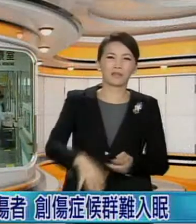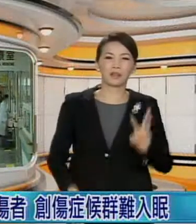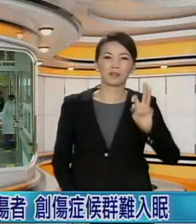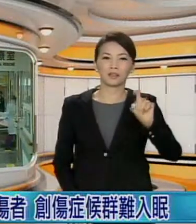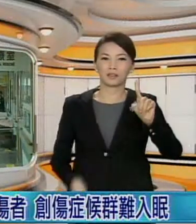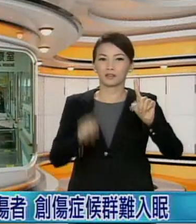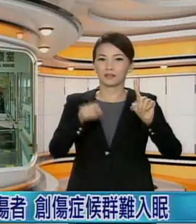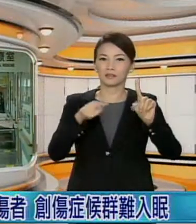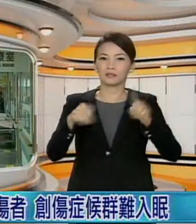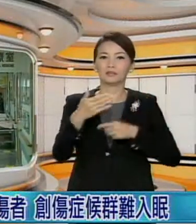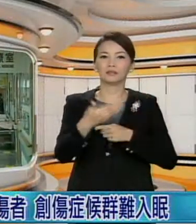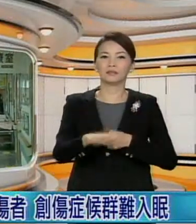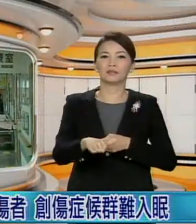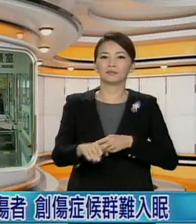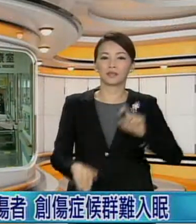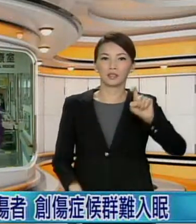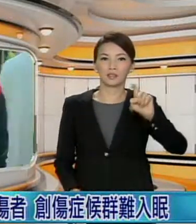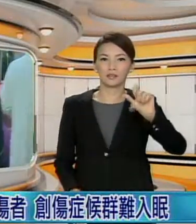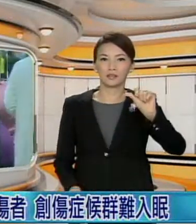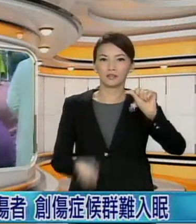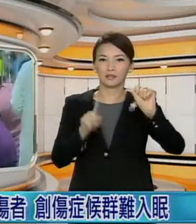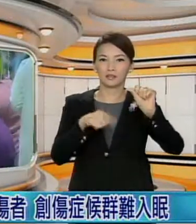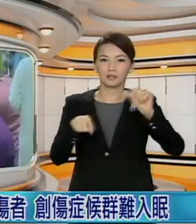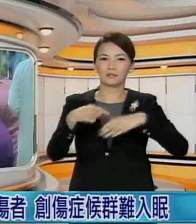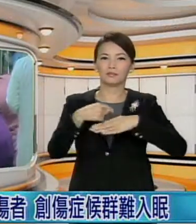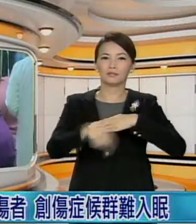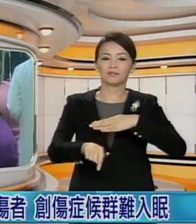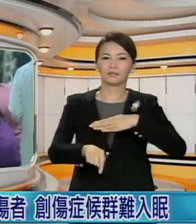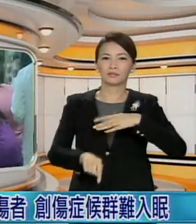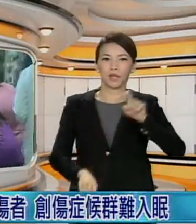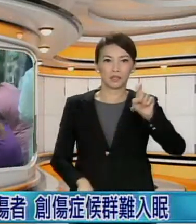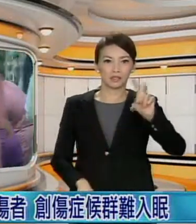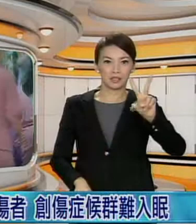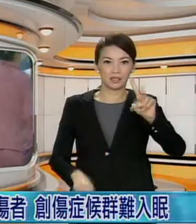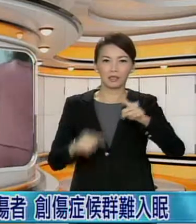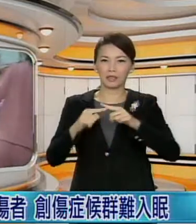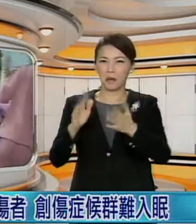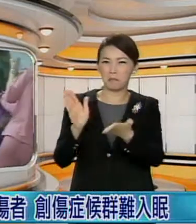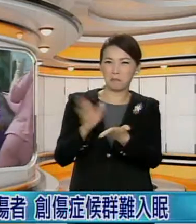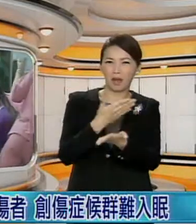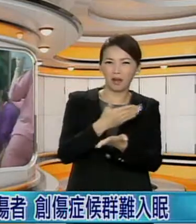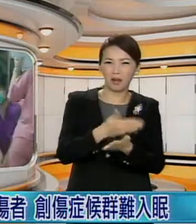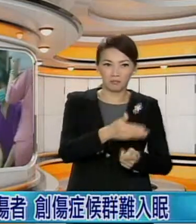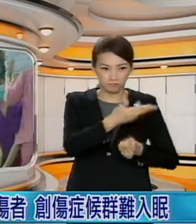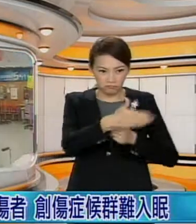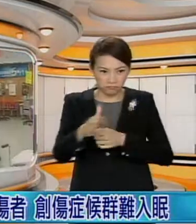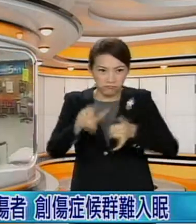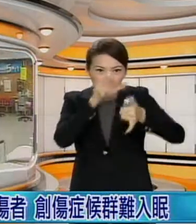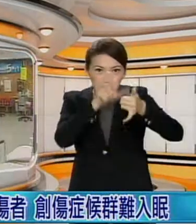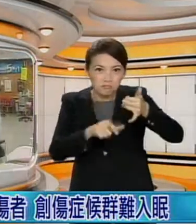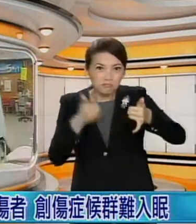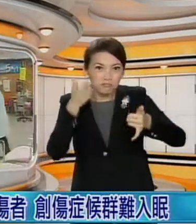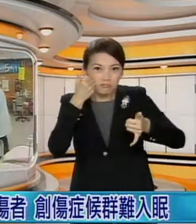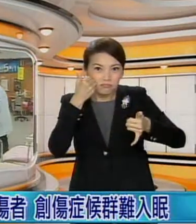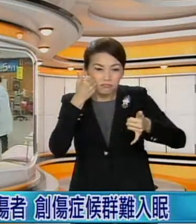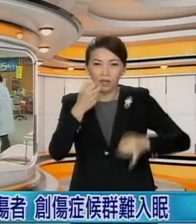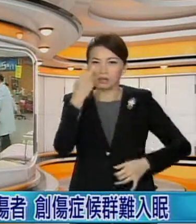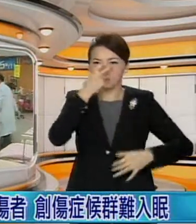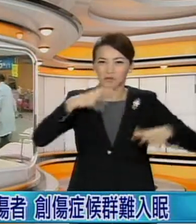经造成31个人死亡，15个人受伤，有12个人下落不明。目前检察官